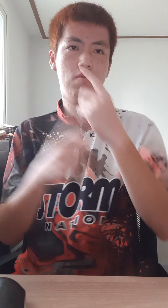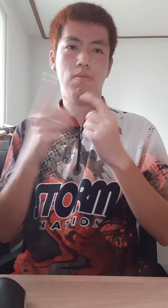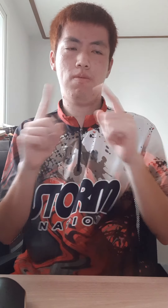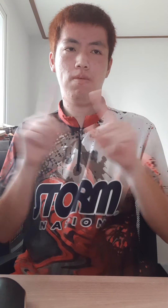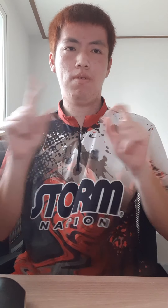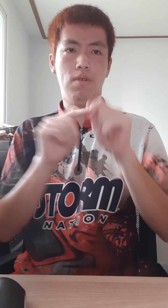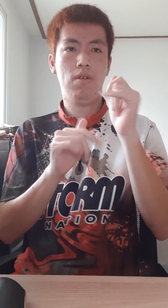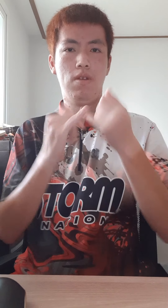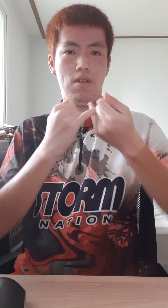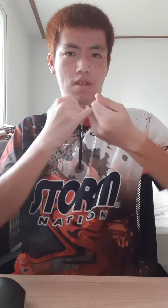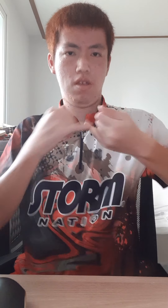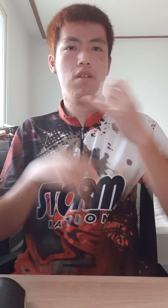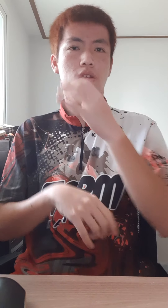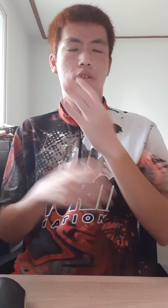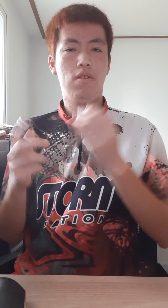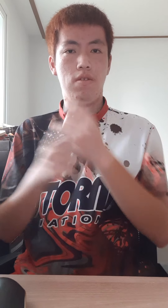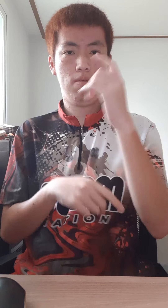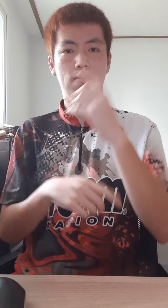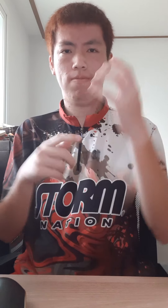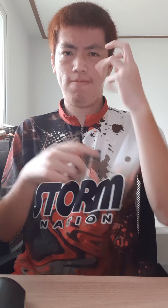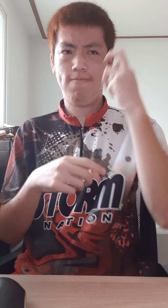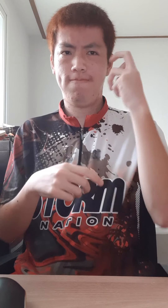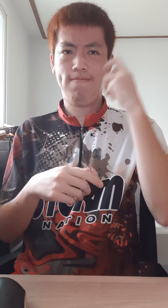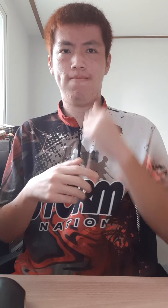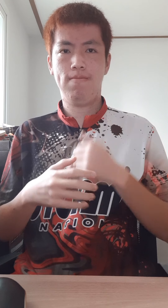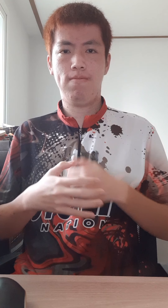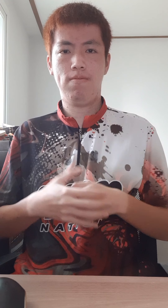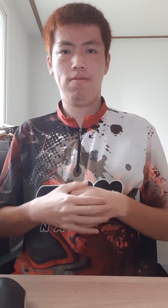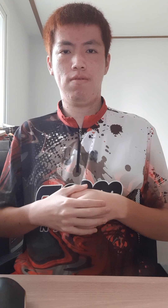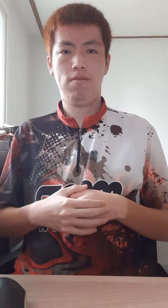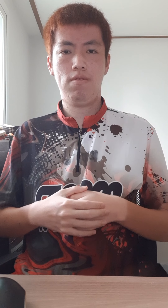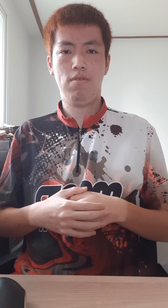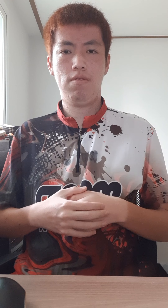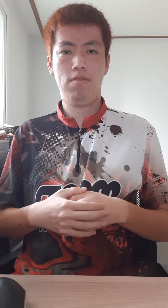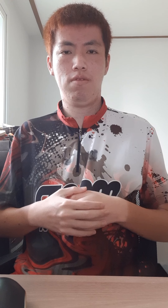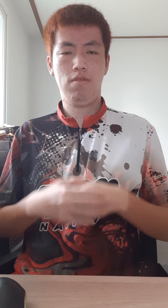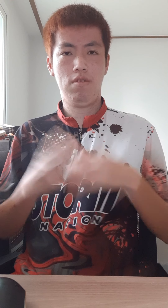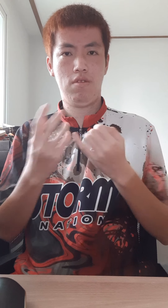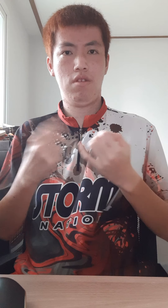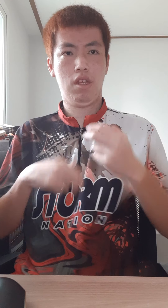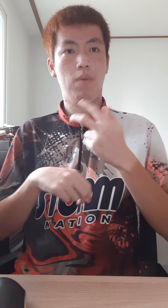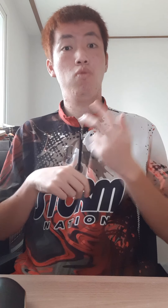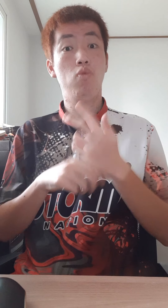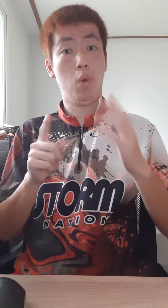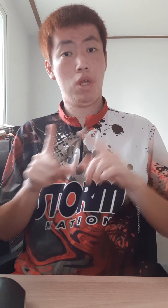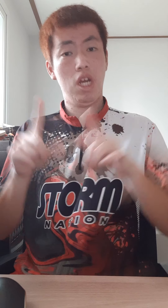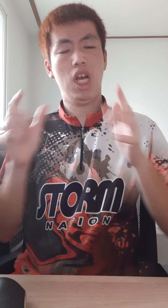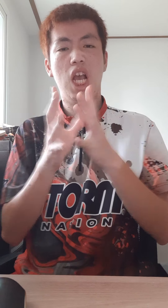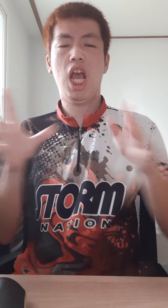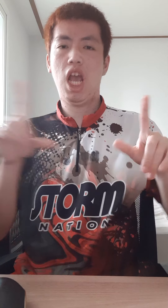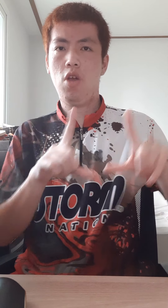때까지 계속해서 삭발이 이어질 것 같습니다. 지난 3월부터 부모들은 발달장애인법 제정